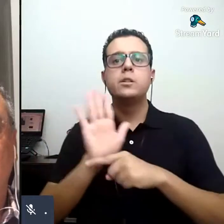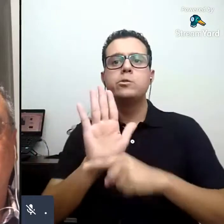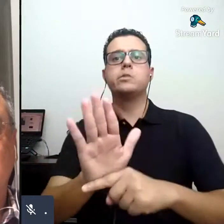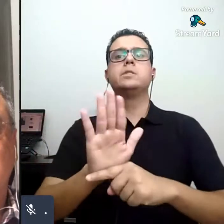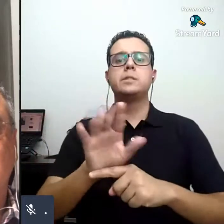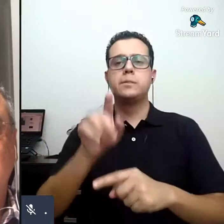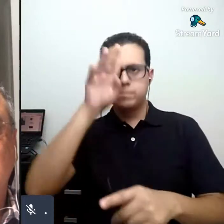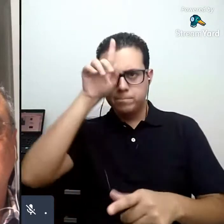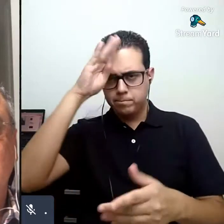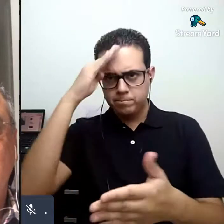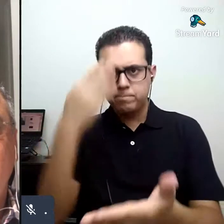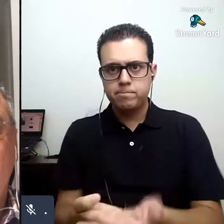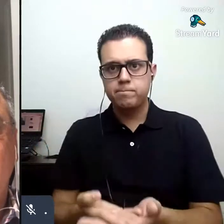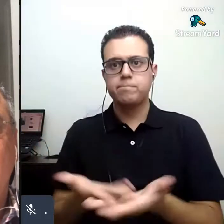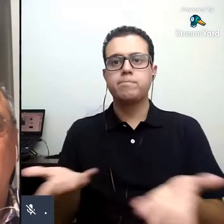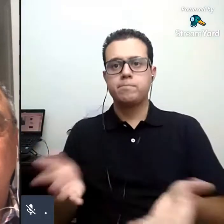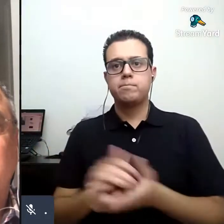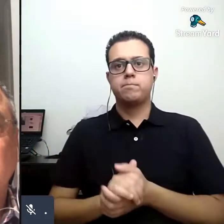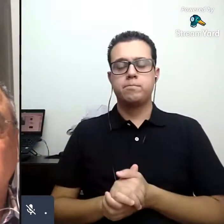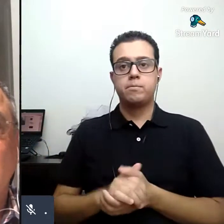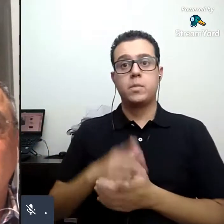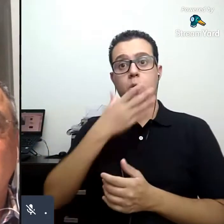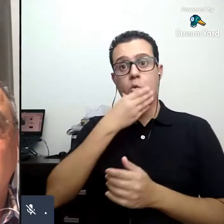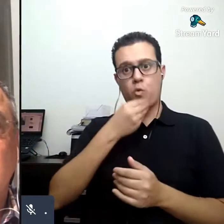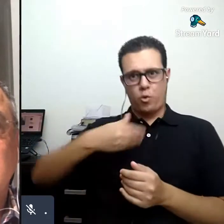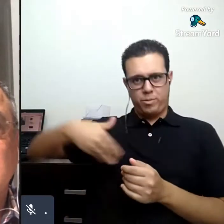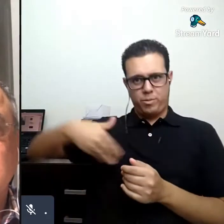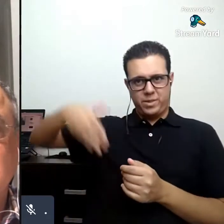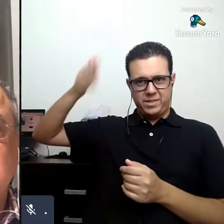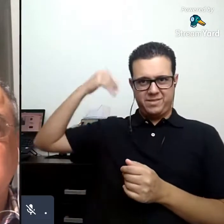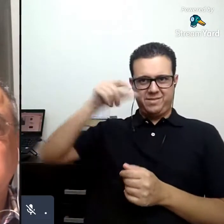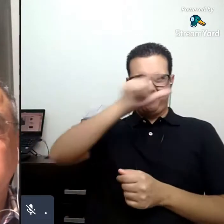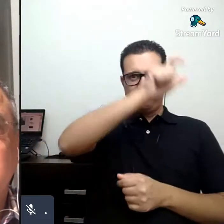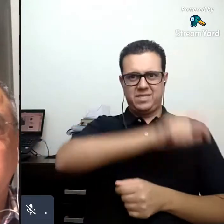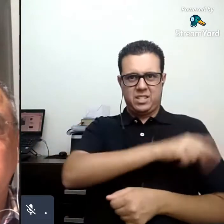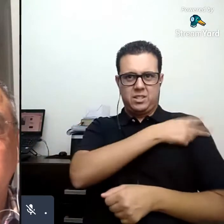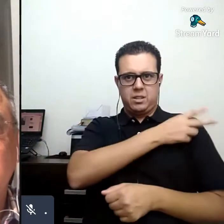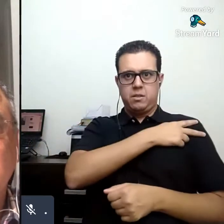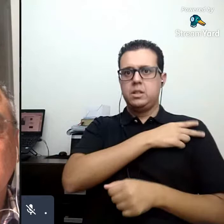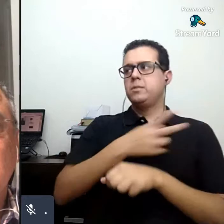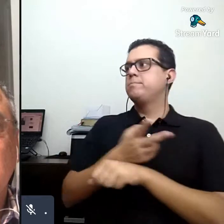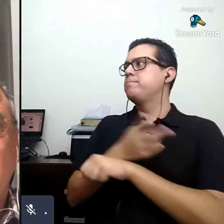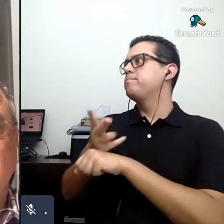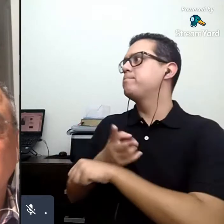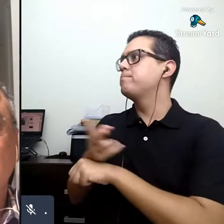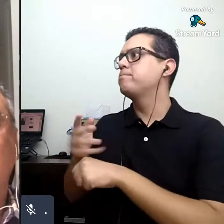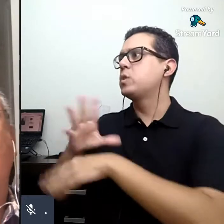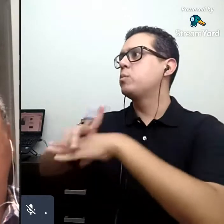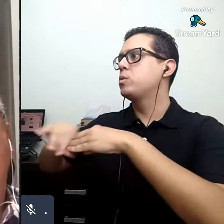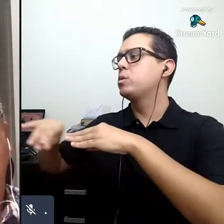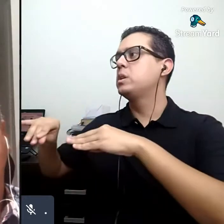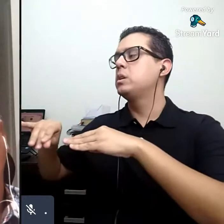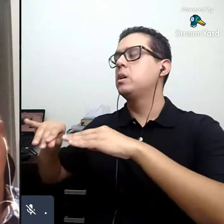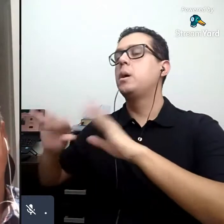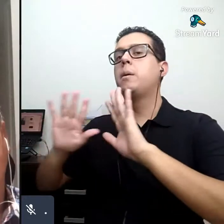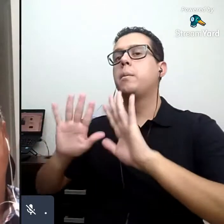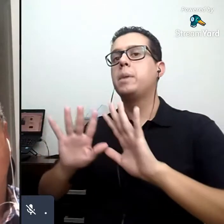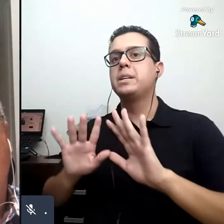Messias, o Filho de Deus. E passou simplesmente a atender a sua palavra.